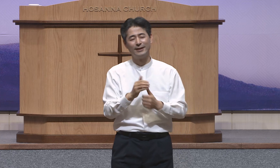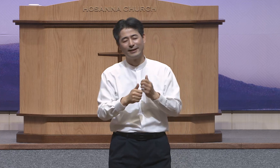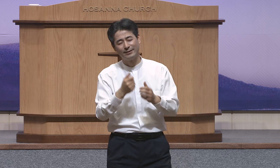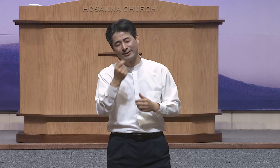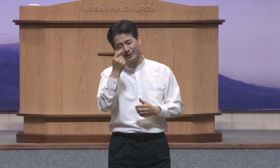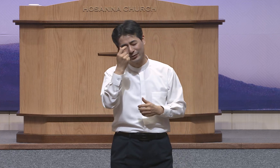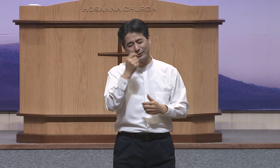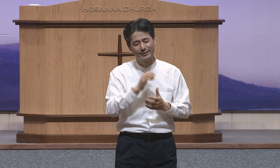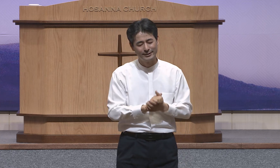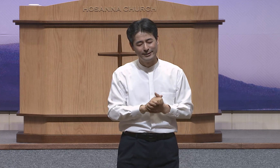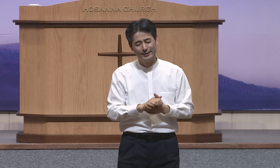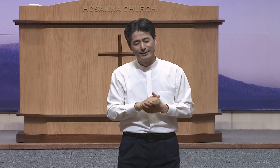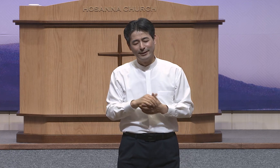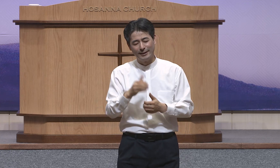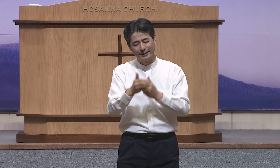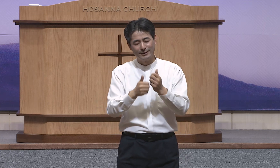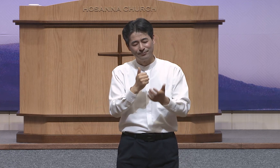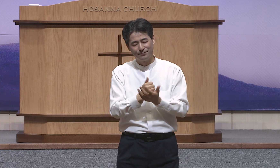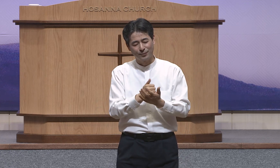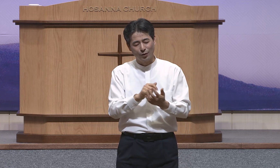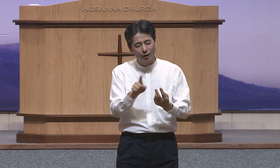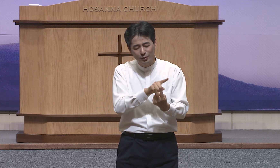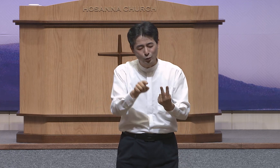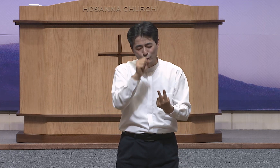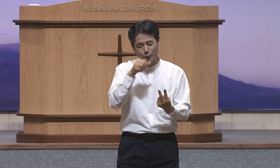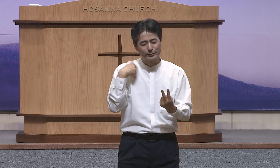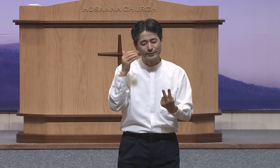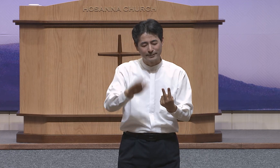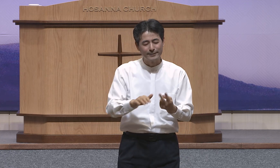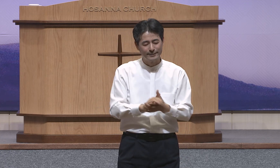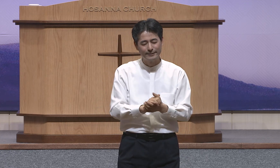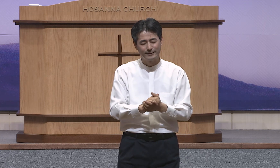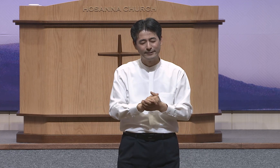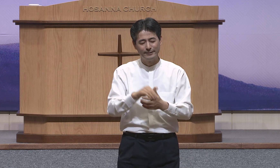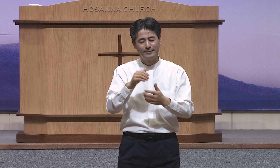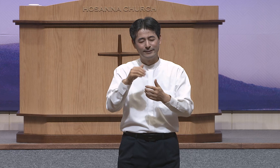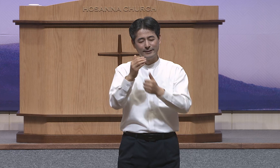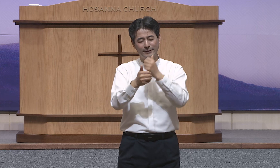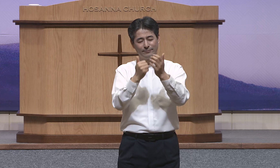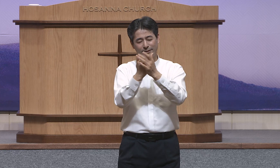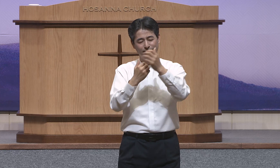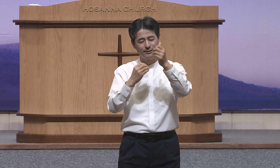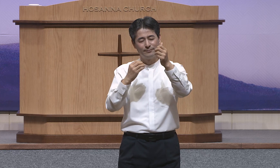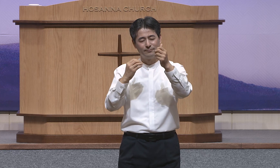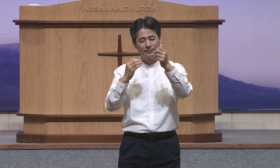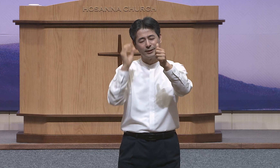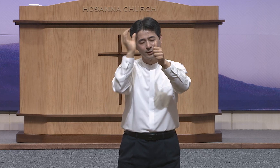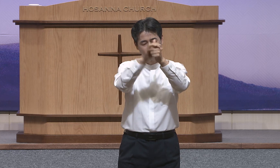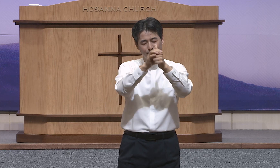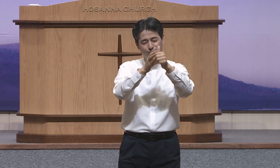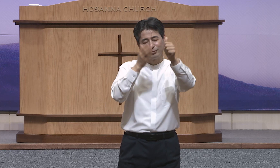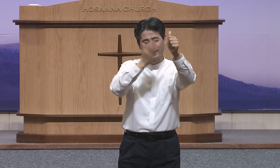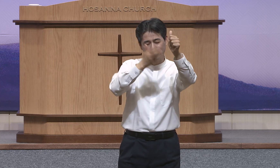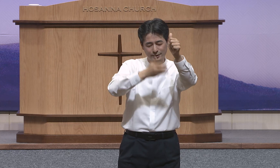생각하면서 하나님께 먼저 물었습니다. 하나님, 어떤 학교가 좋은지 모르겠어요. 근데 하나님께